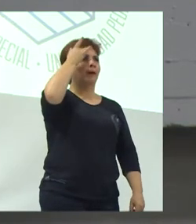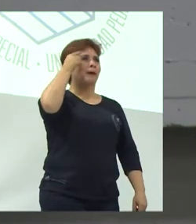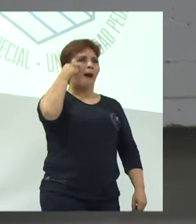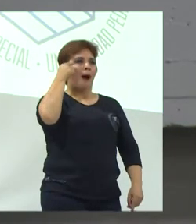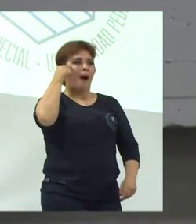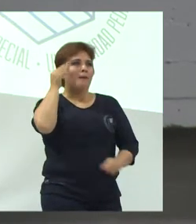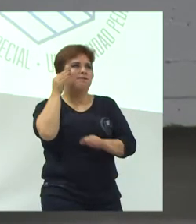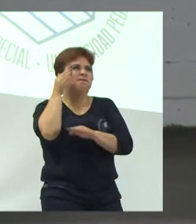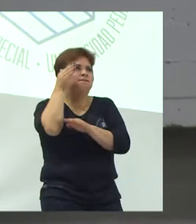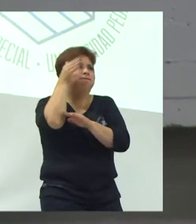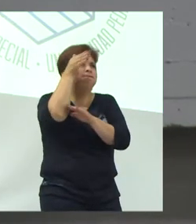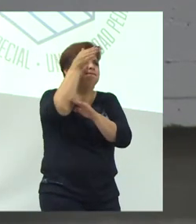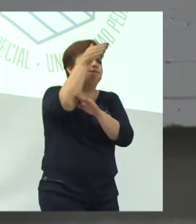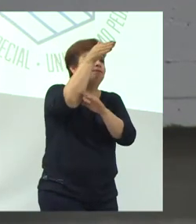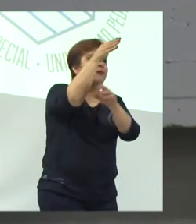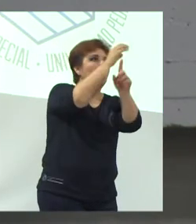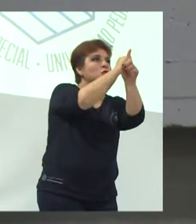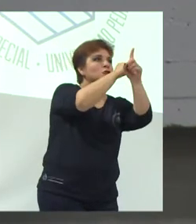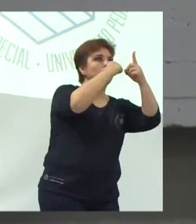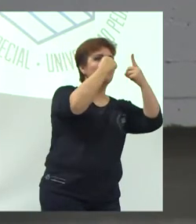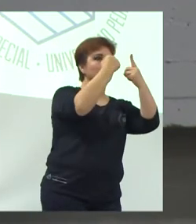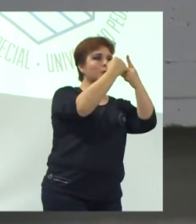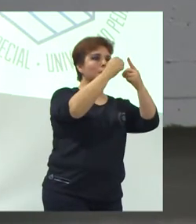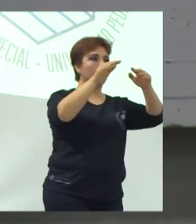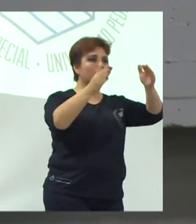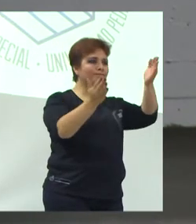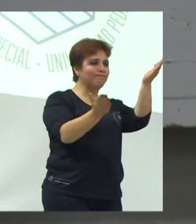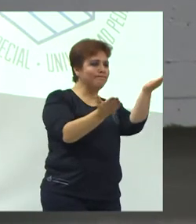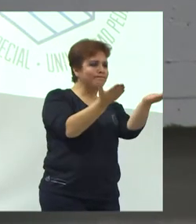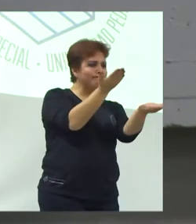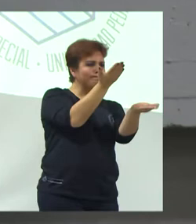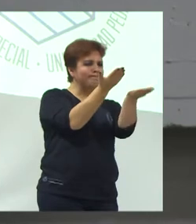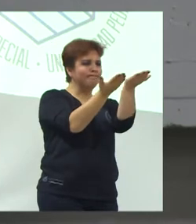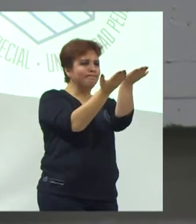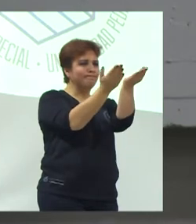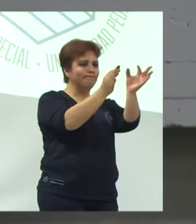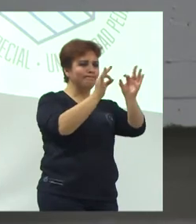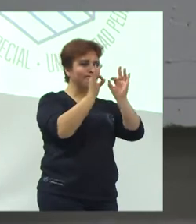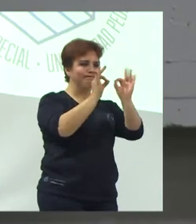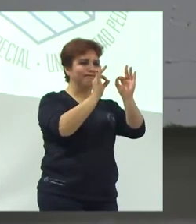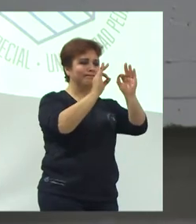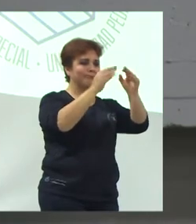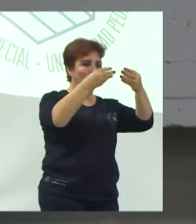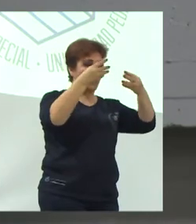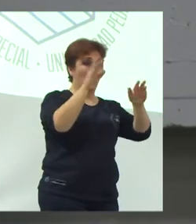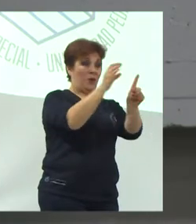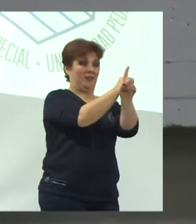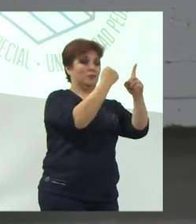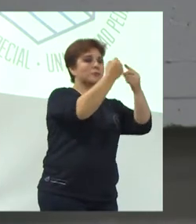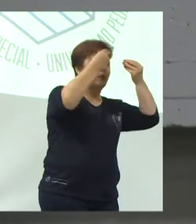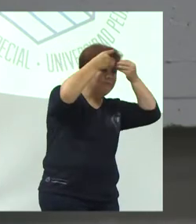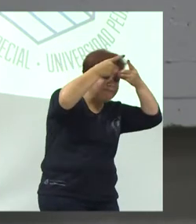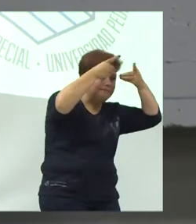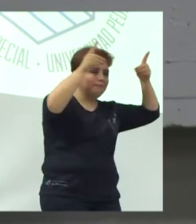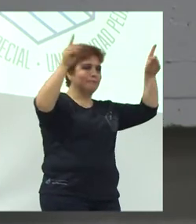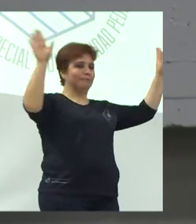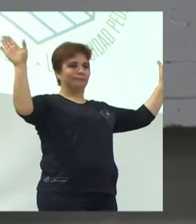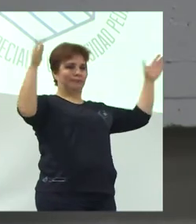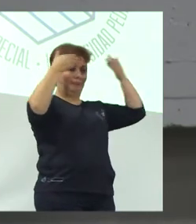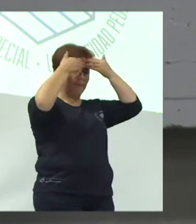de una sociedad mucho más equitativa democrática justa e incluyente